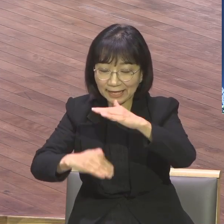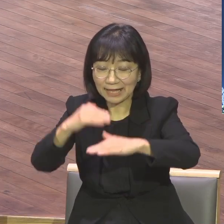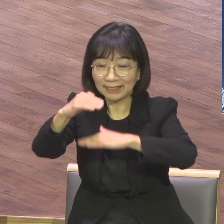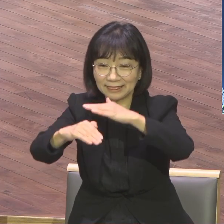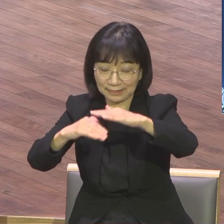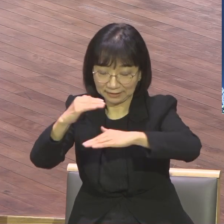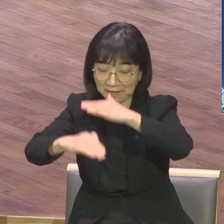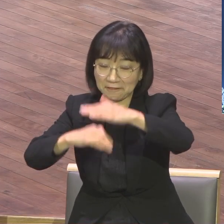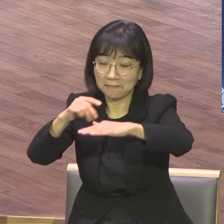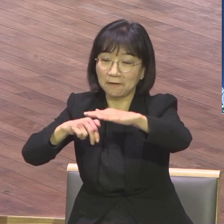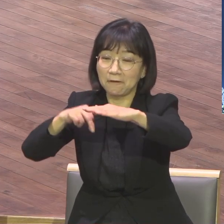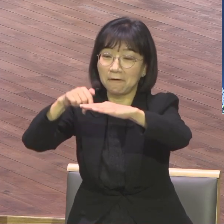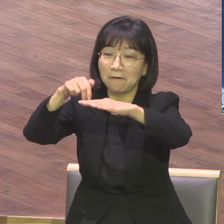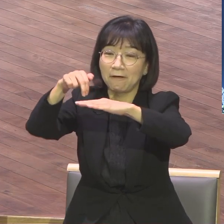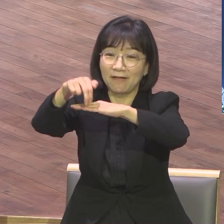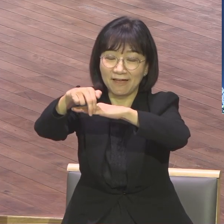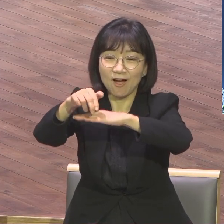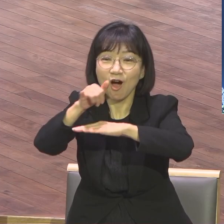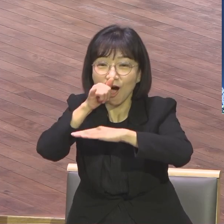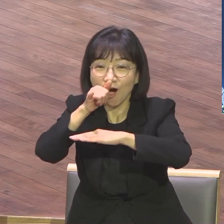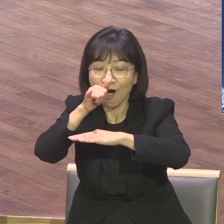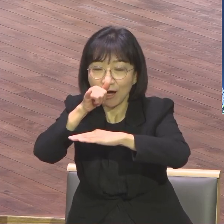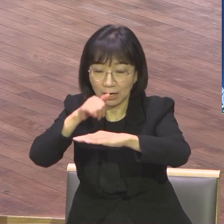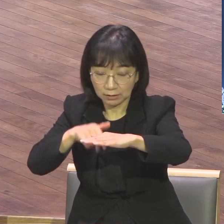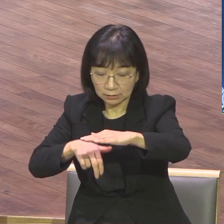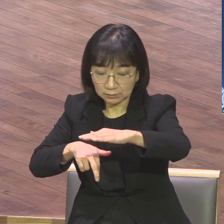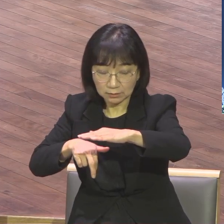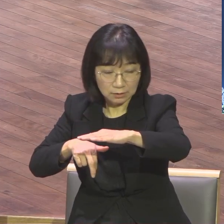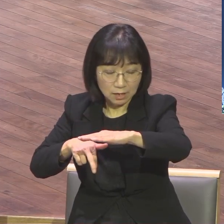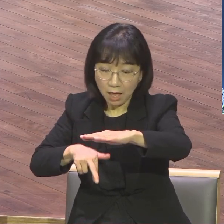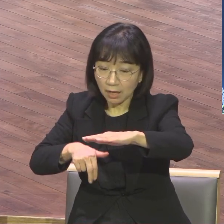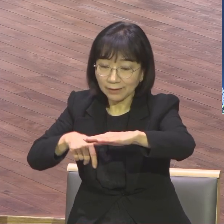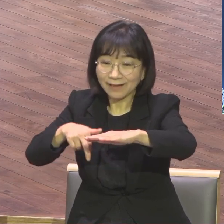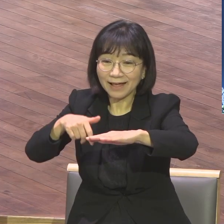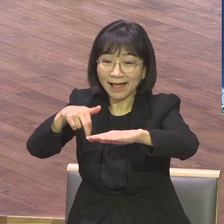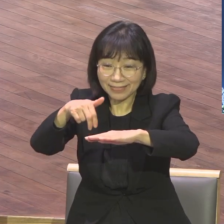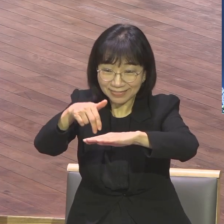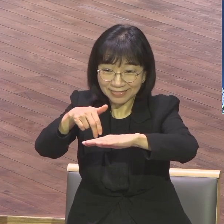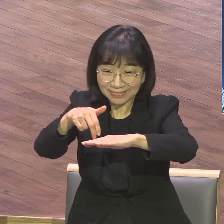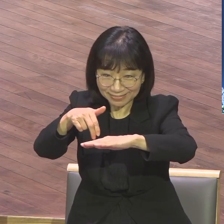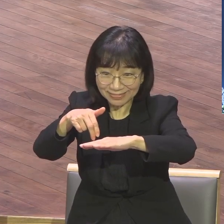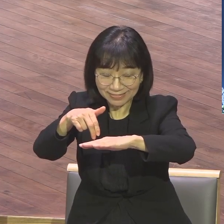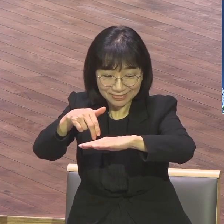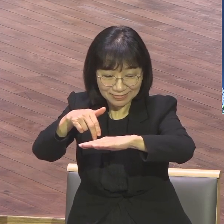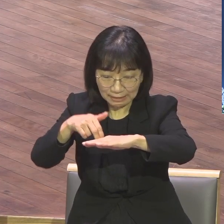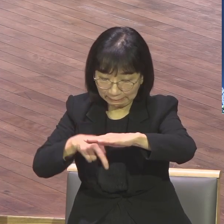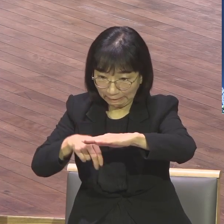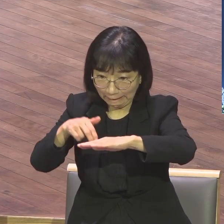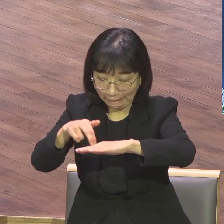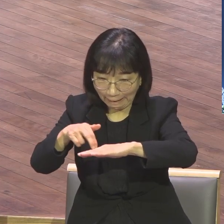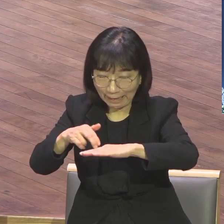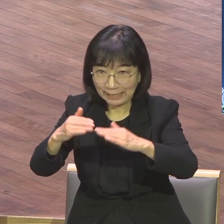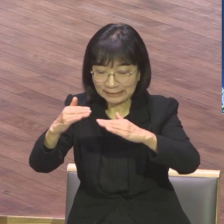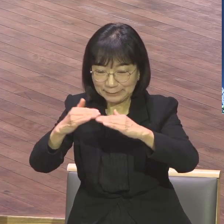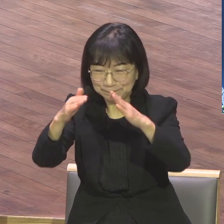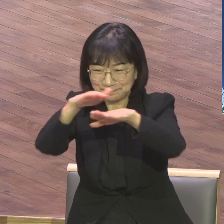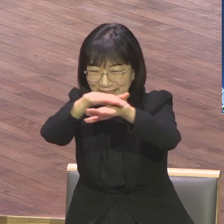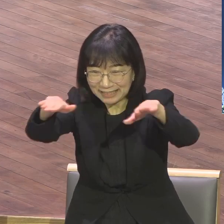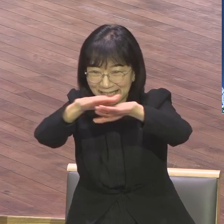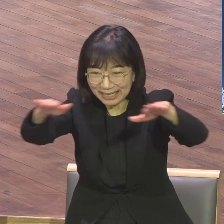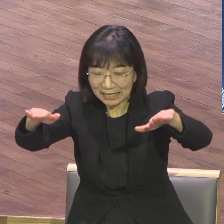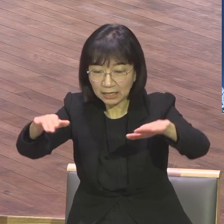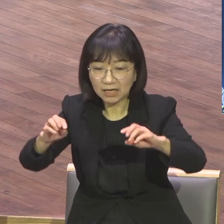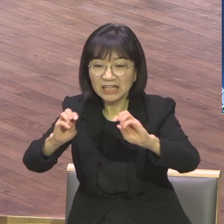계단. 그러니까 쉽게 말하면 그 계단을 올라가서 그 지붕 뜯는 거 어렵지 않았어요.